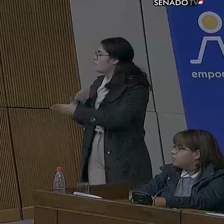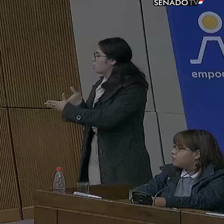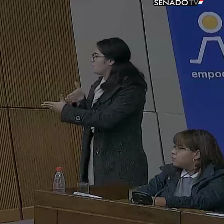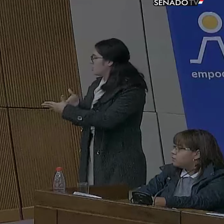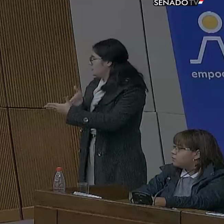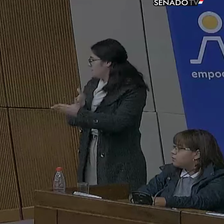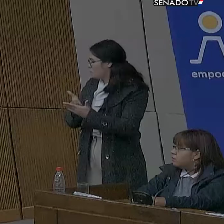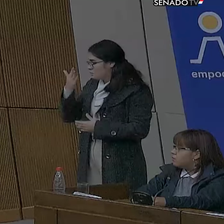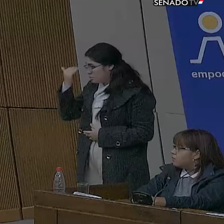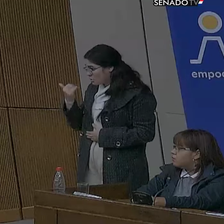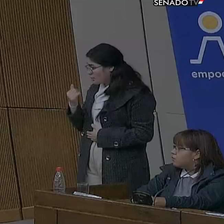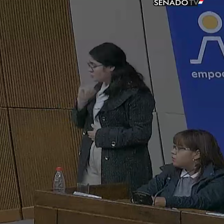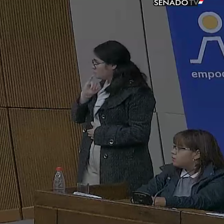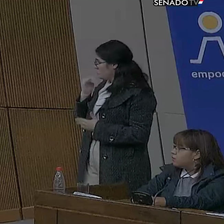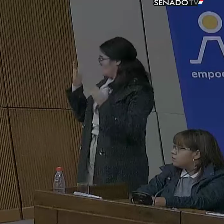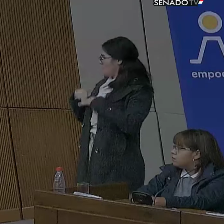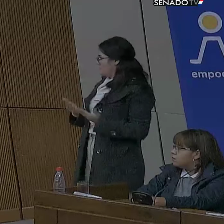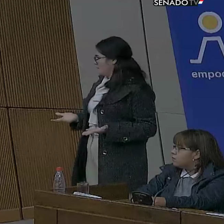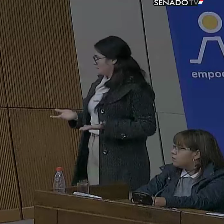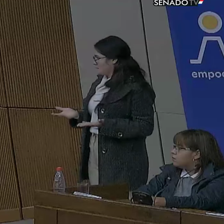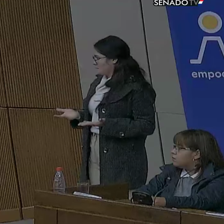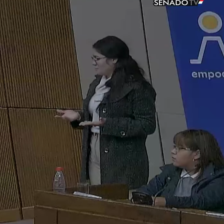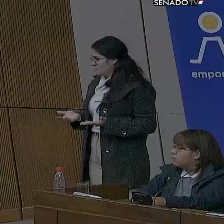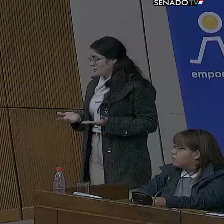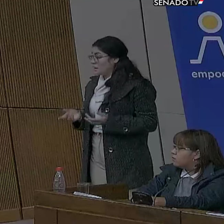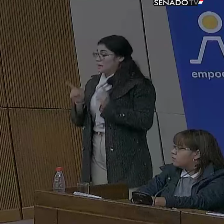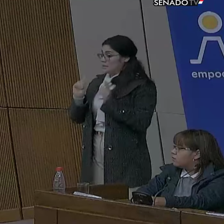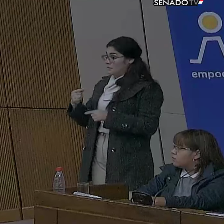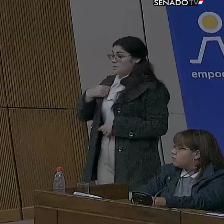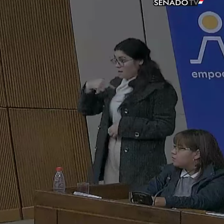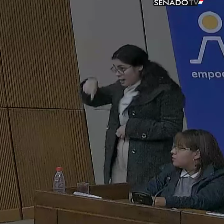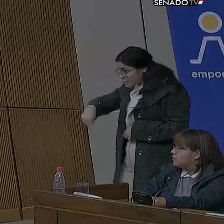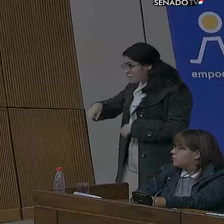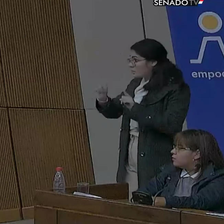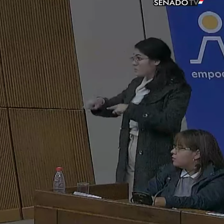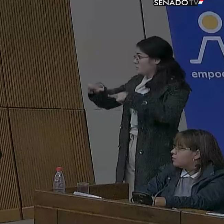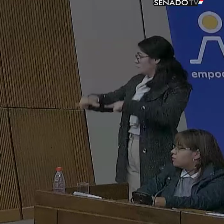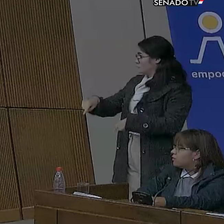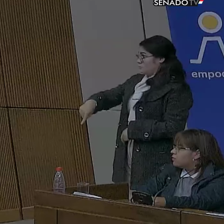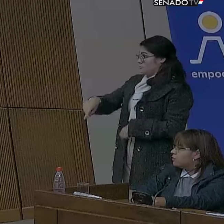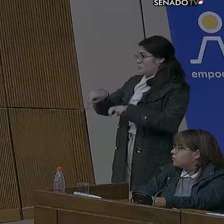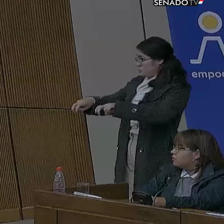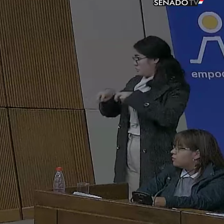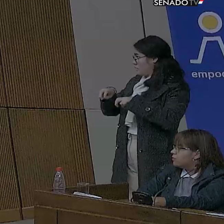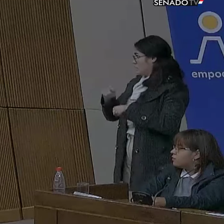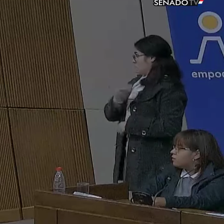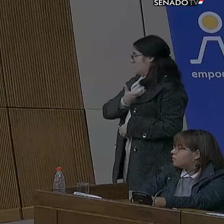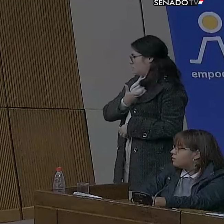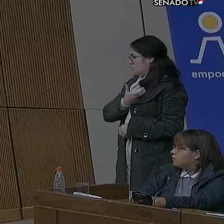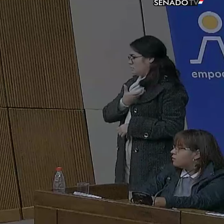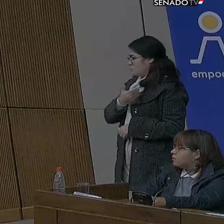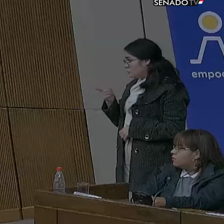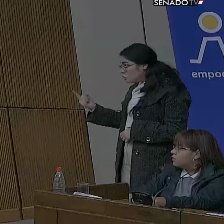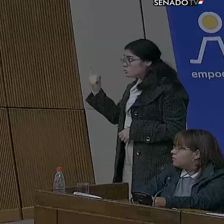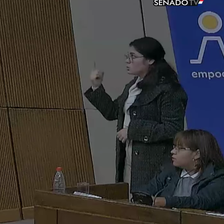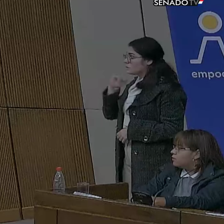también hace más falta de inclusión, ya sea en el sector público o en el sector privado. Y muchos no pueden hacer la inclusión por la falta de intérprete, dice. Lo mismo acá